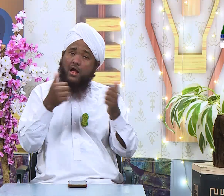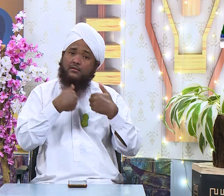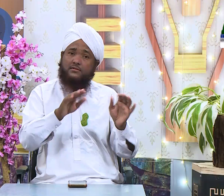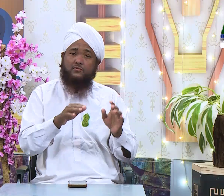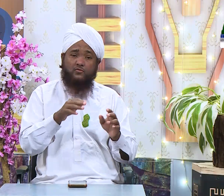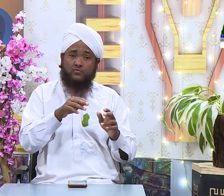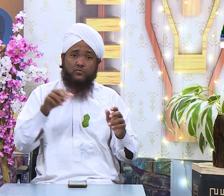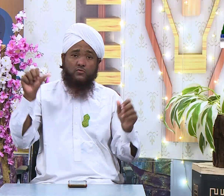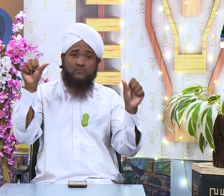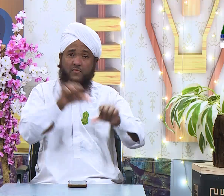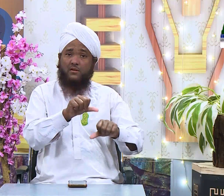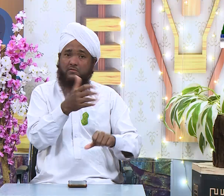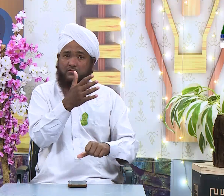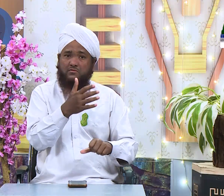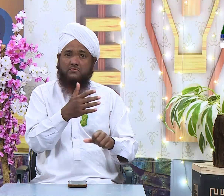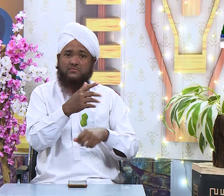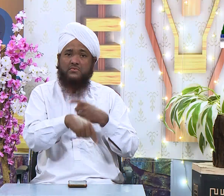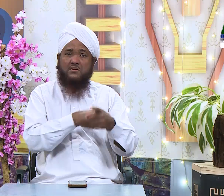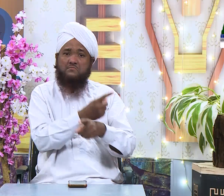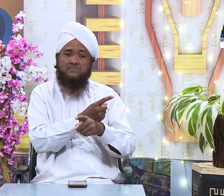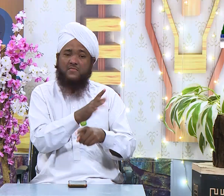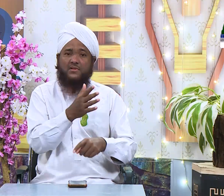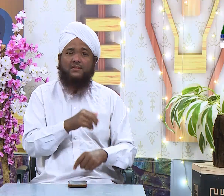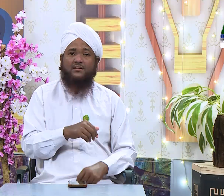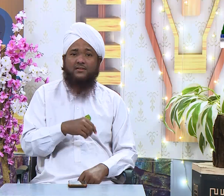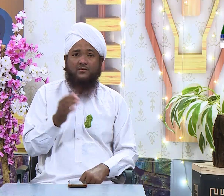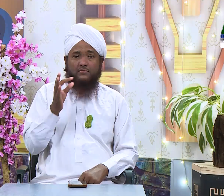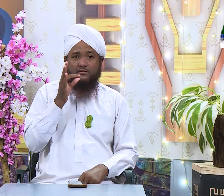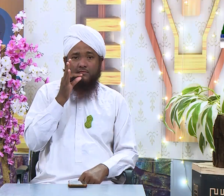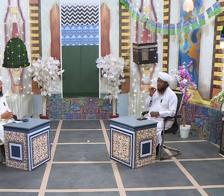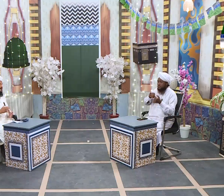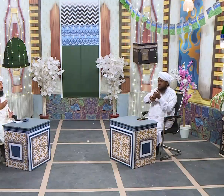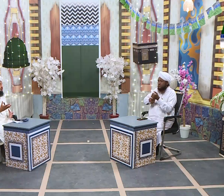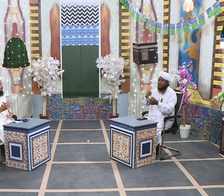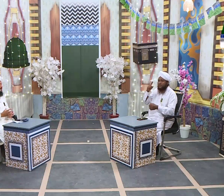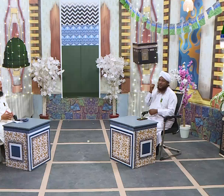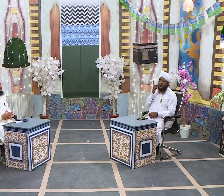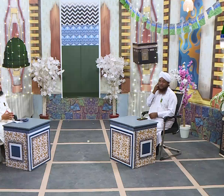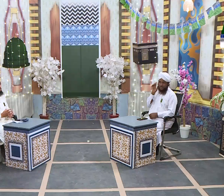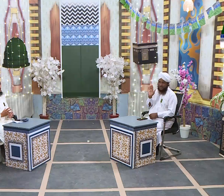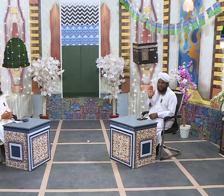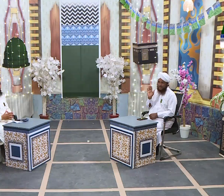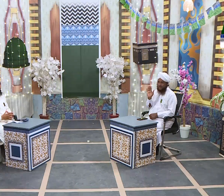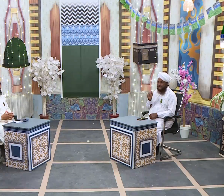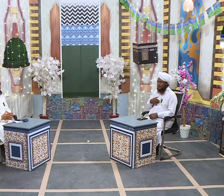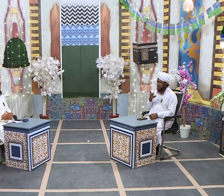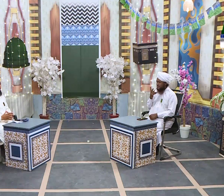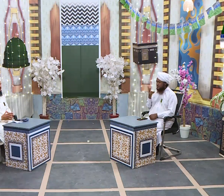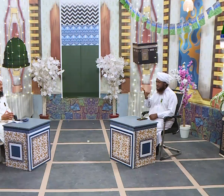جائے۔ سمامہ نے نبی پاک صلی اللہ تعالی علیہ وسلم کے اخلاق حسنہ کے بارے میں پہلے سن تو رکھا تھا، مگر براہ راست کبھی نبی کریم